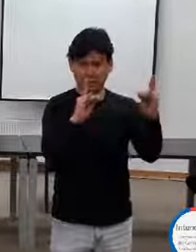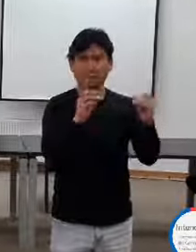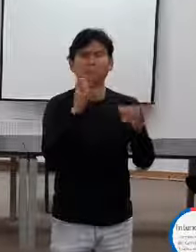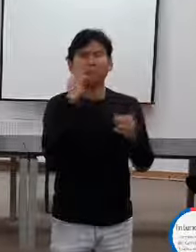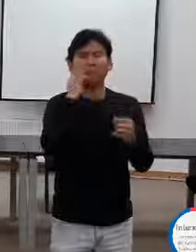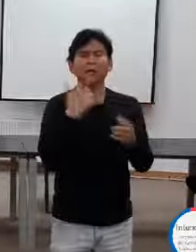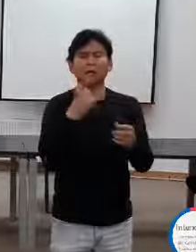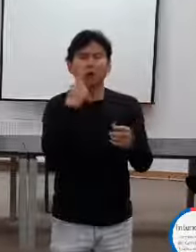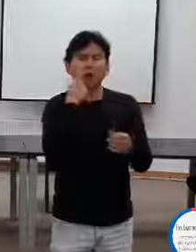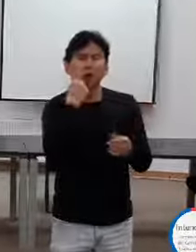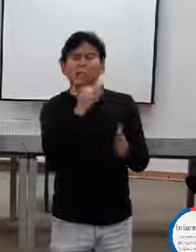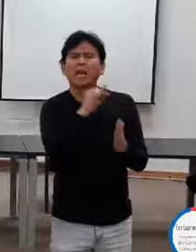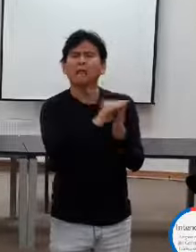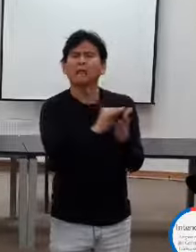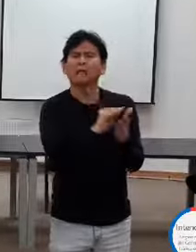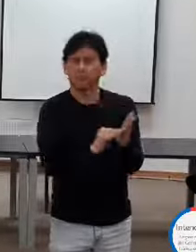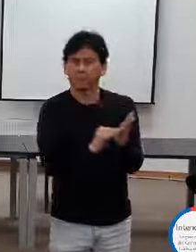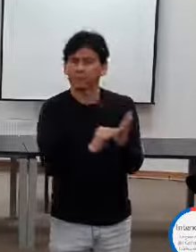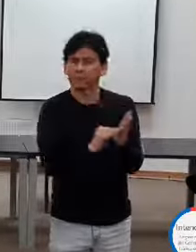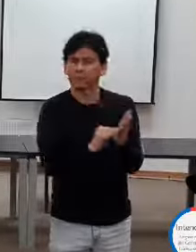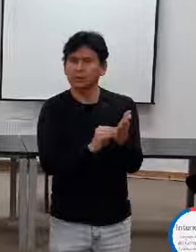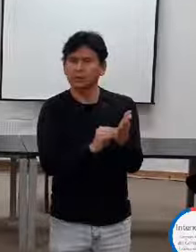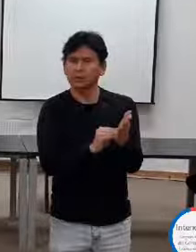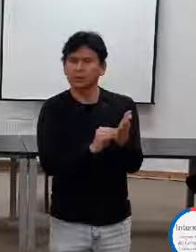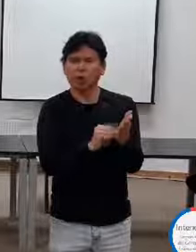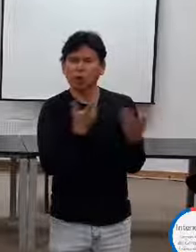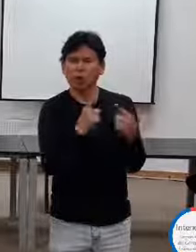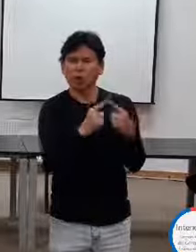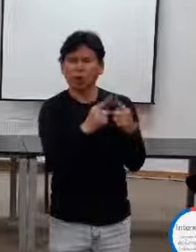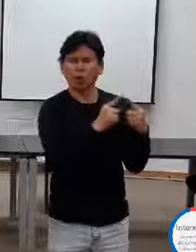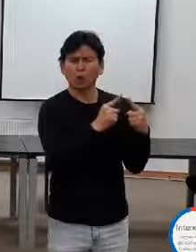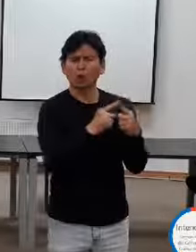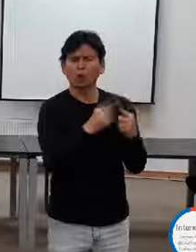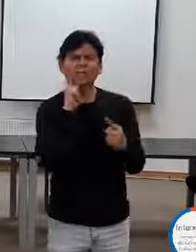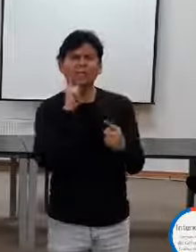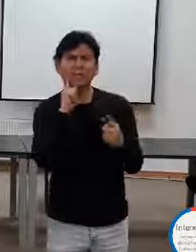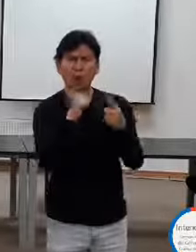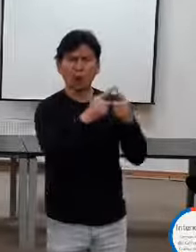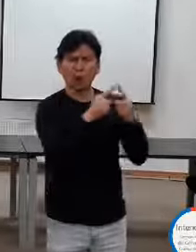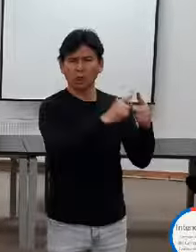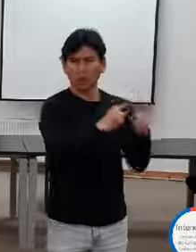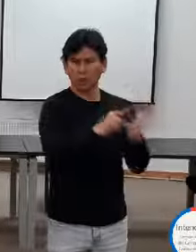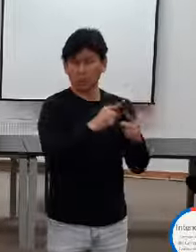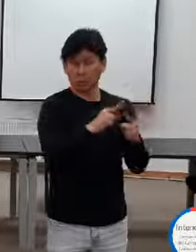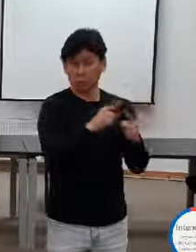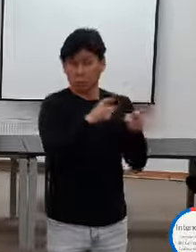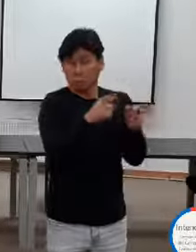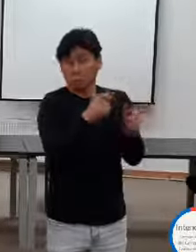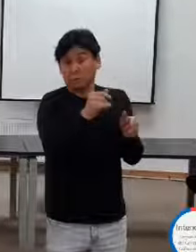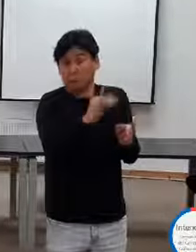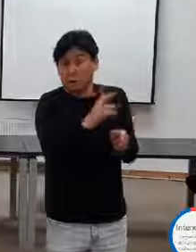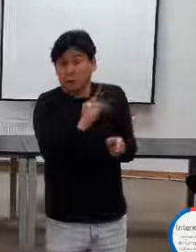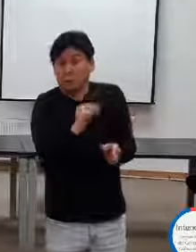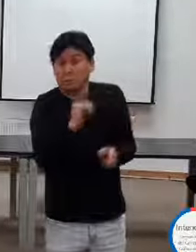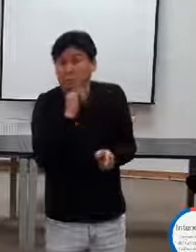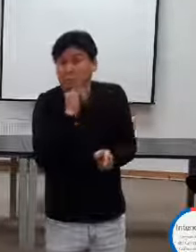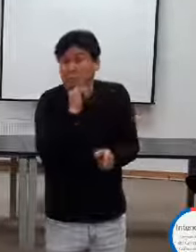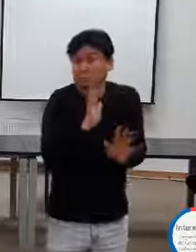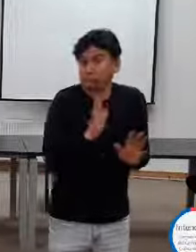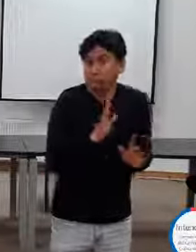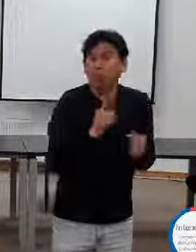precisamente para conocer en detalle el tipo de contacto estrecho que este carabinero pudo haber tenido o no con